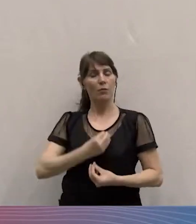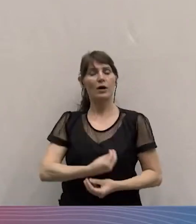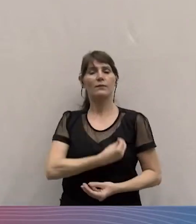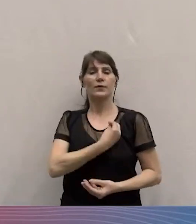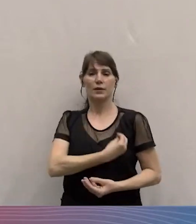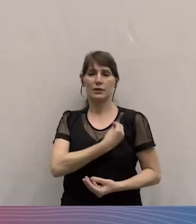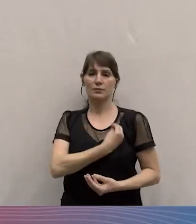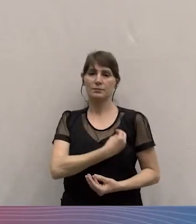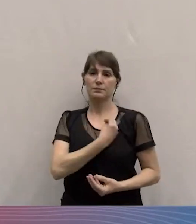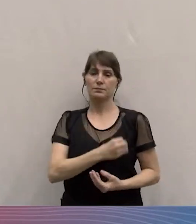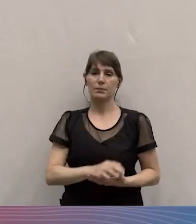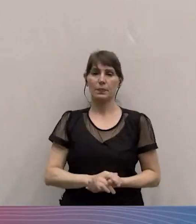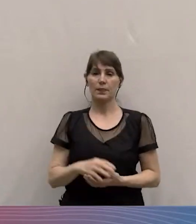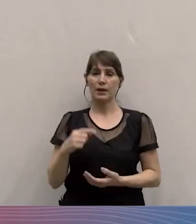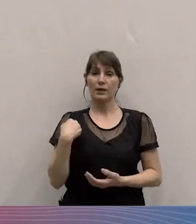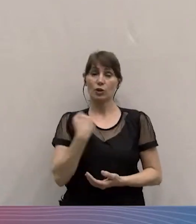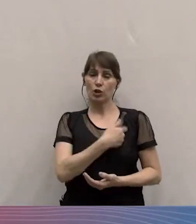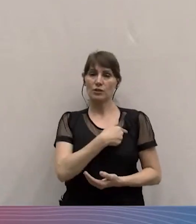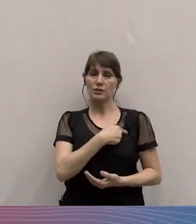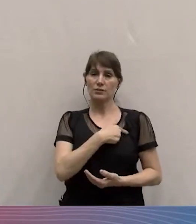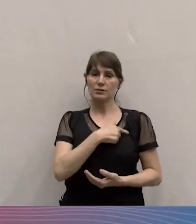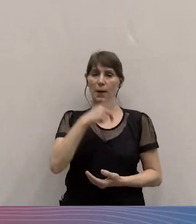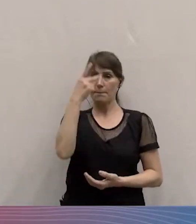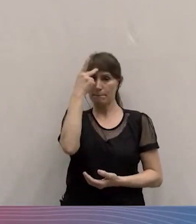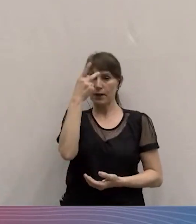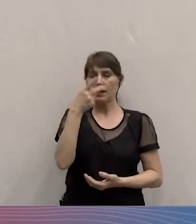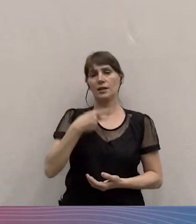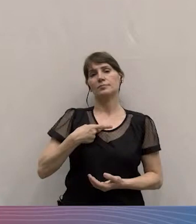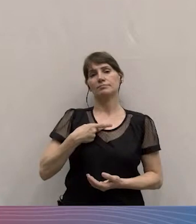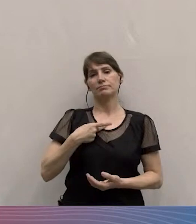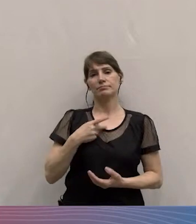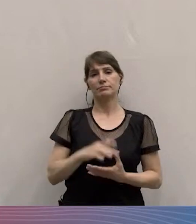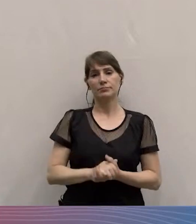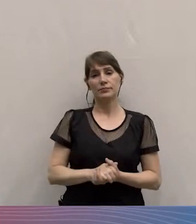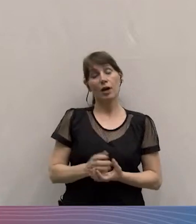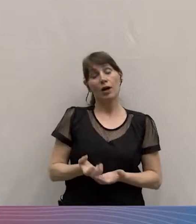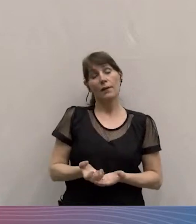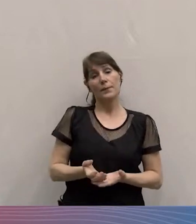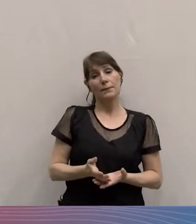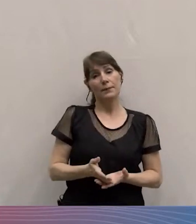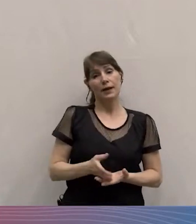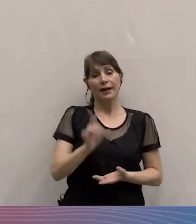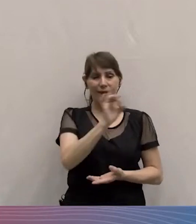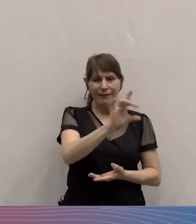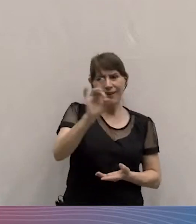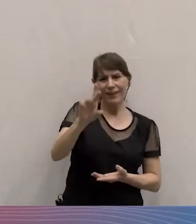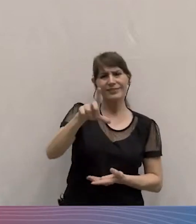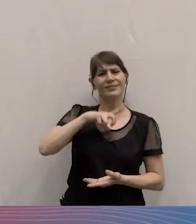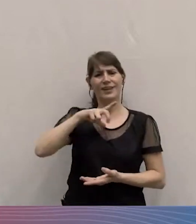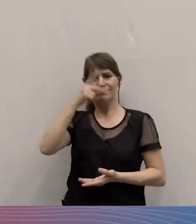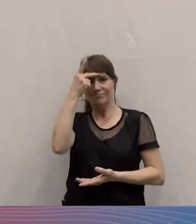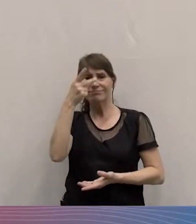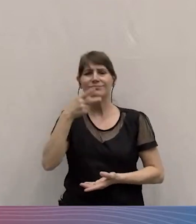vivente. Nós temos a nossa personalidade, cada um tem a sua